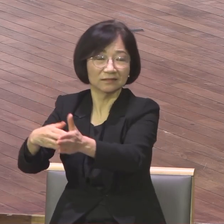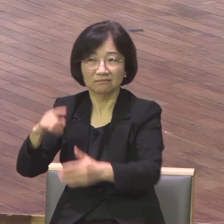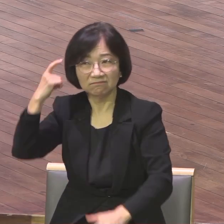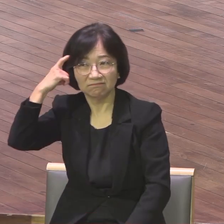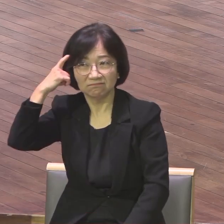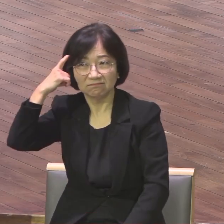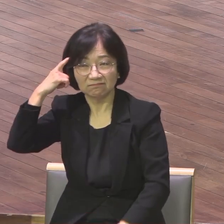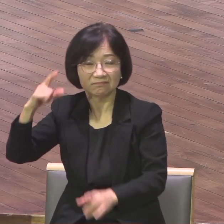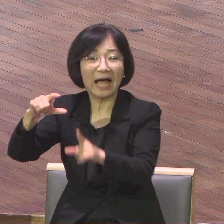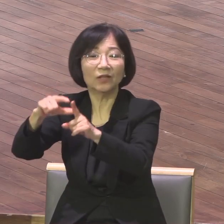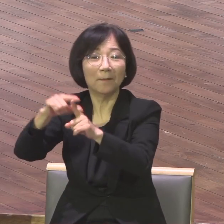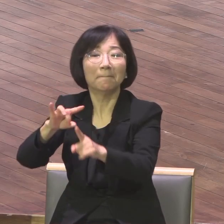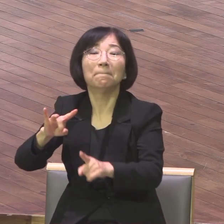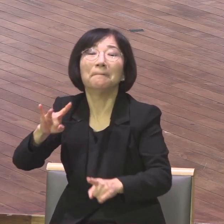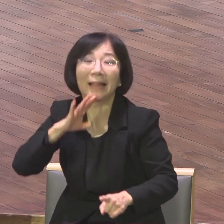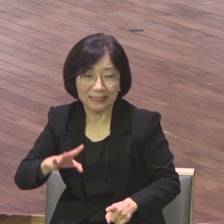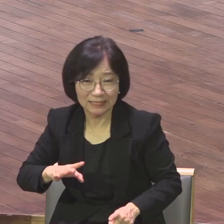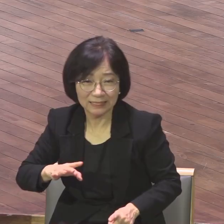생각하고 있지요.